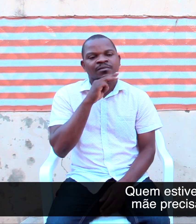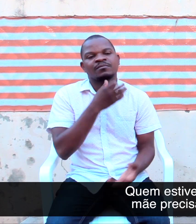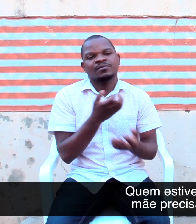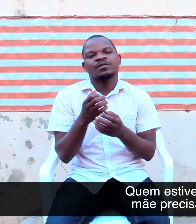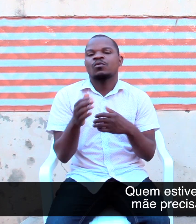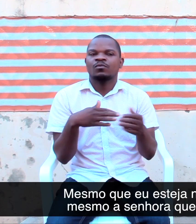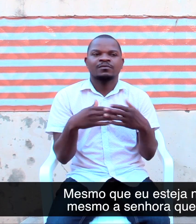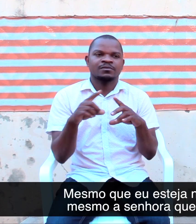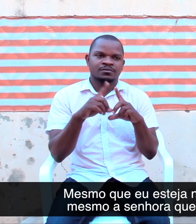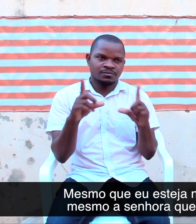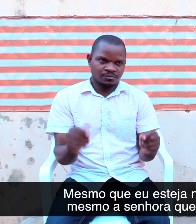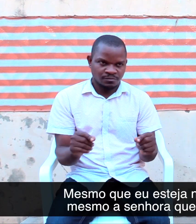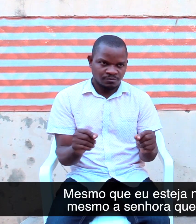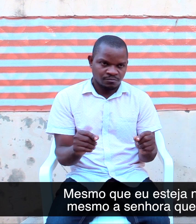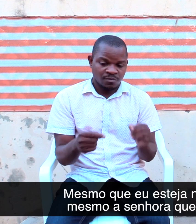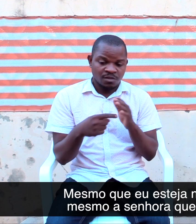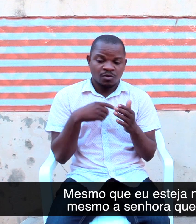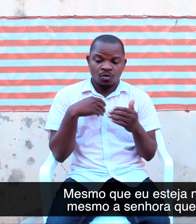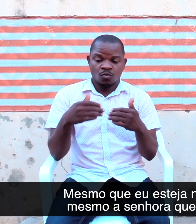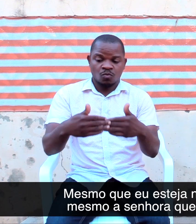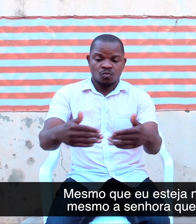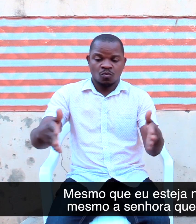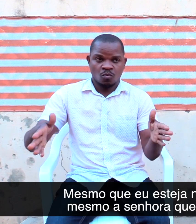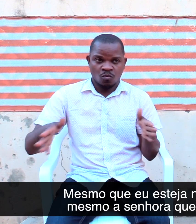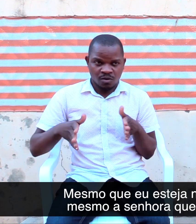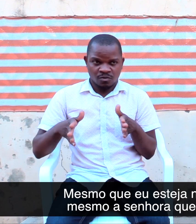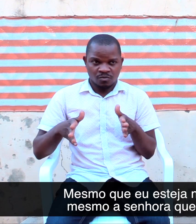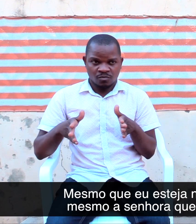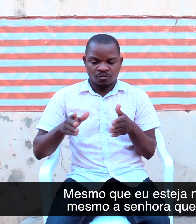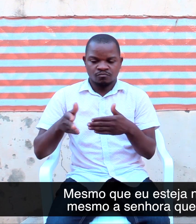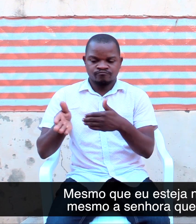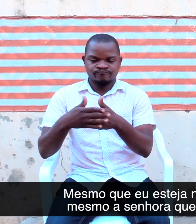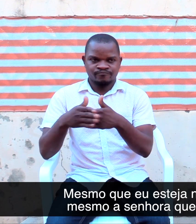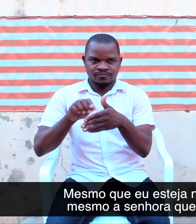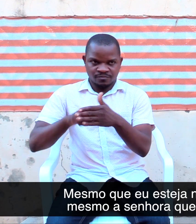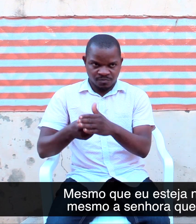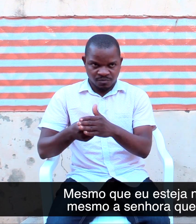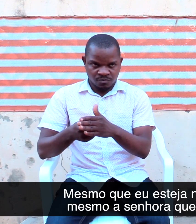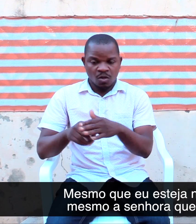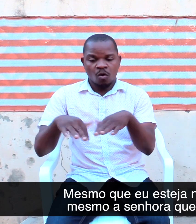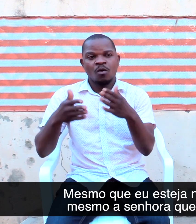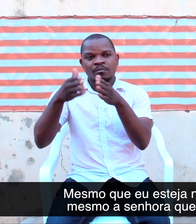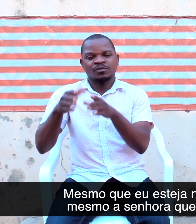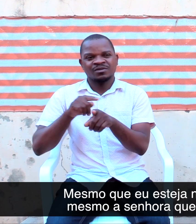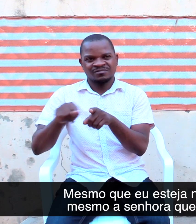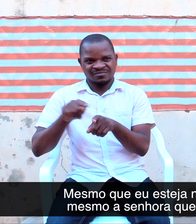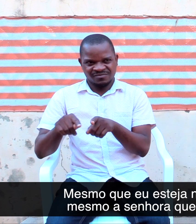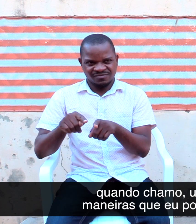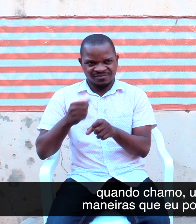alguma coisa. Mesmo que eu esteja no quarto com a porta fechada, até a empregada, a senhora que está conosco aqui em